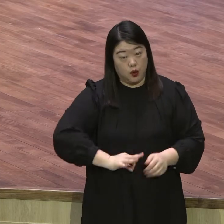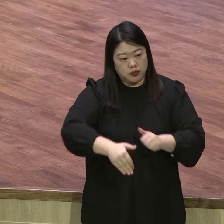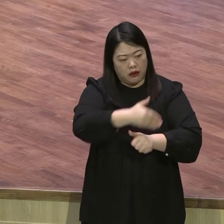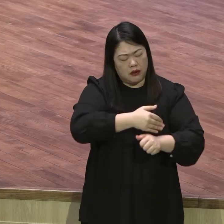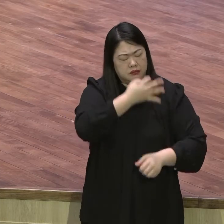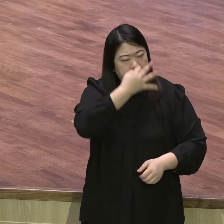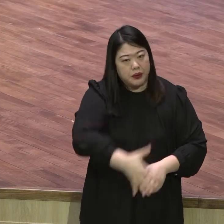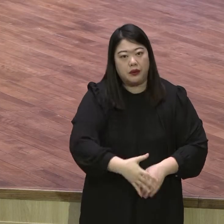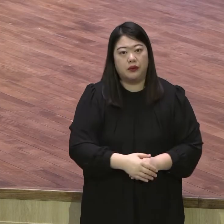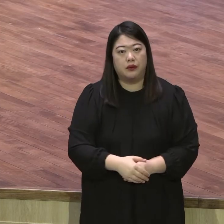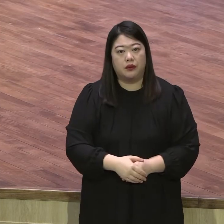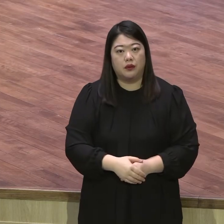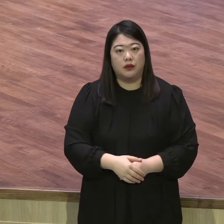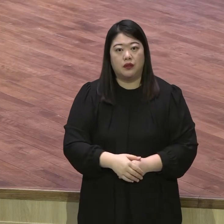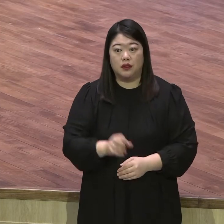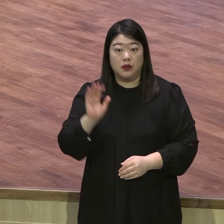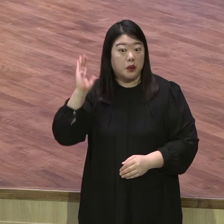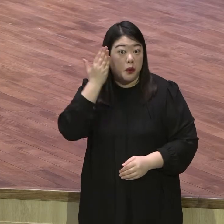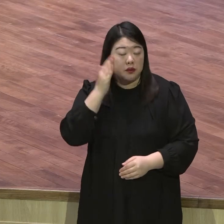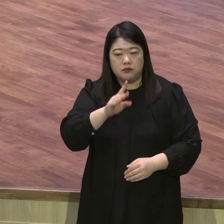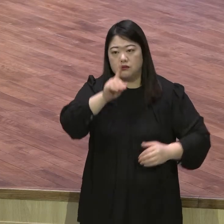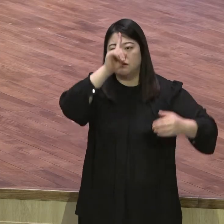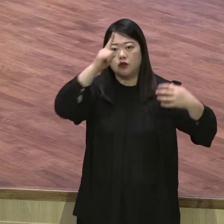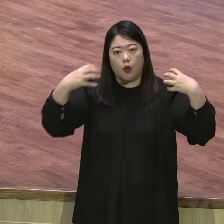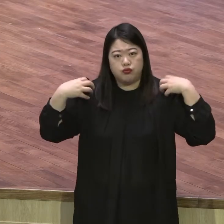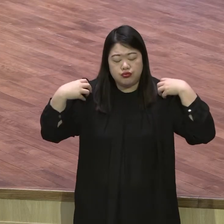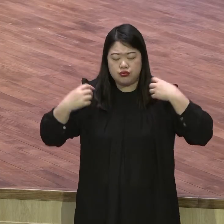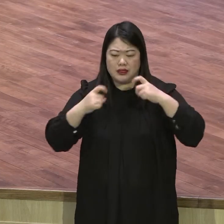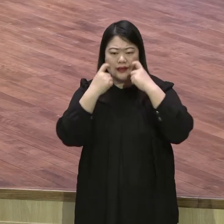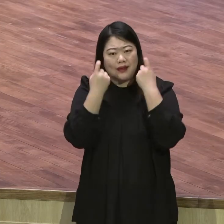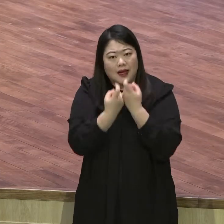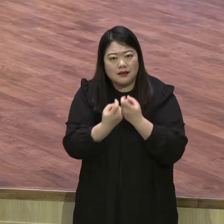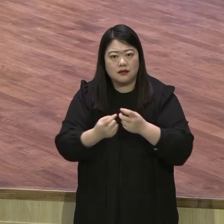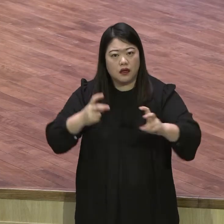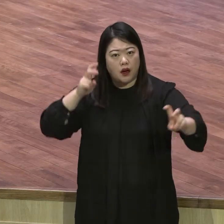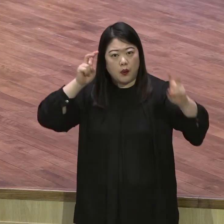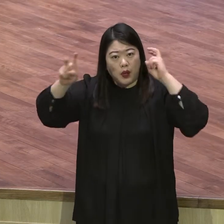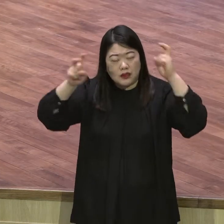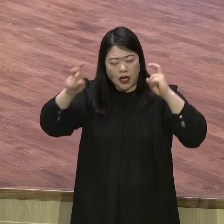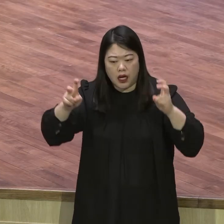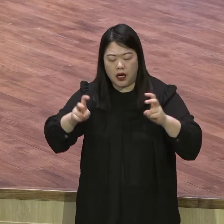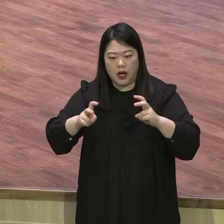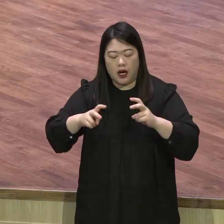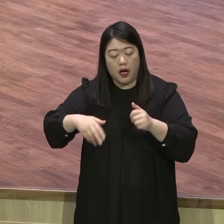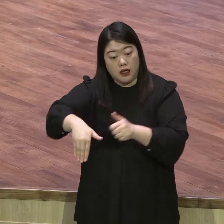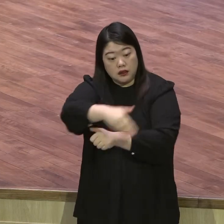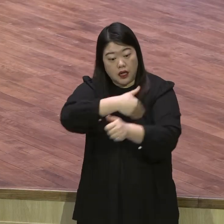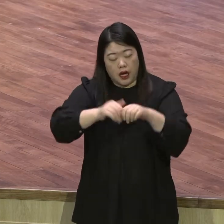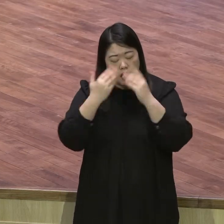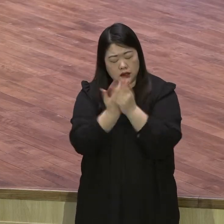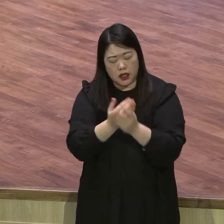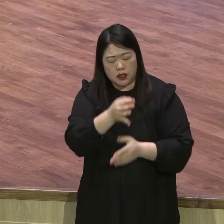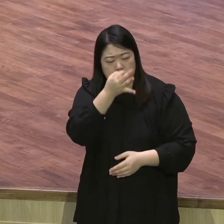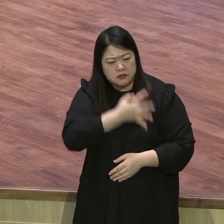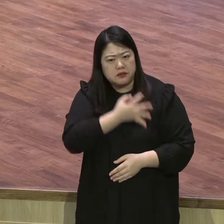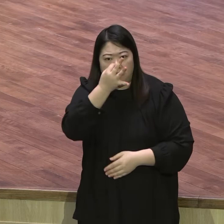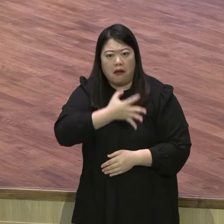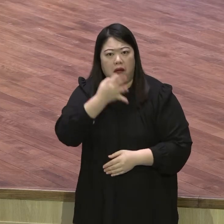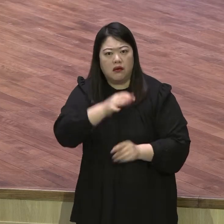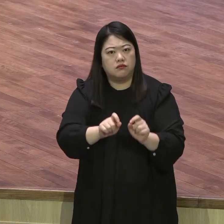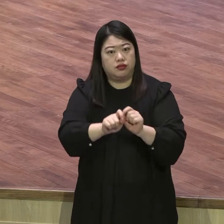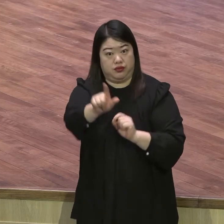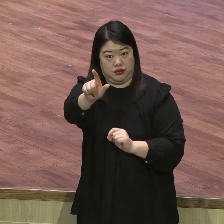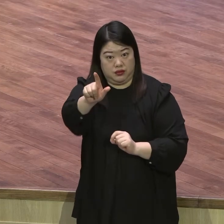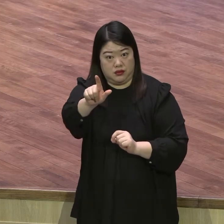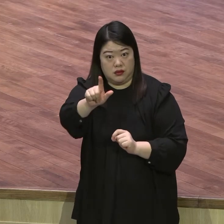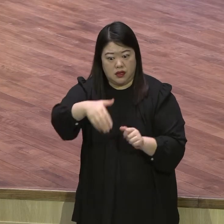정부나 개인이나 회사나 무슨 어느 누구든지 현재 답이 없는 이런 막막한 상황